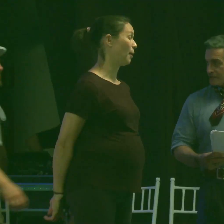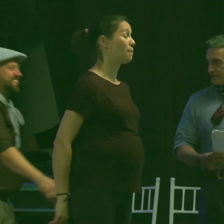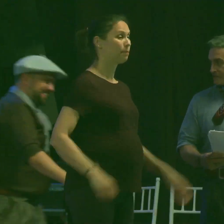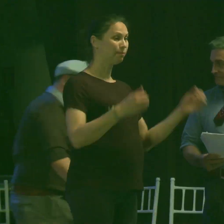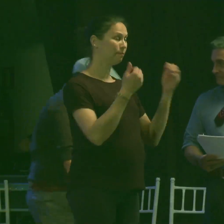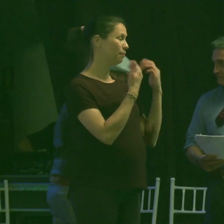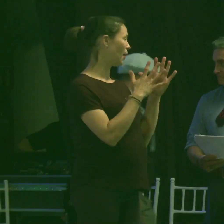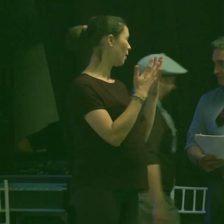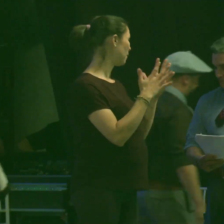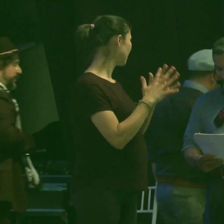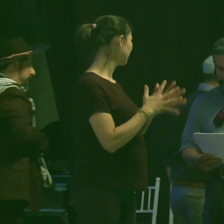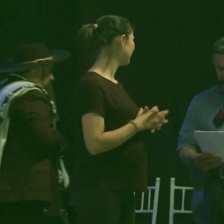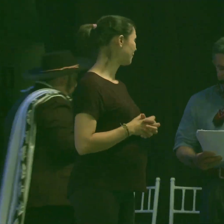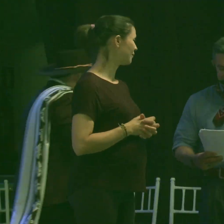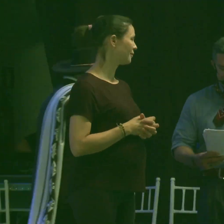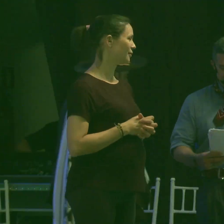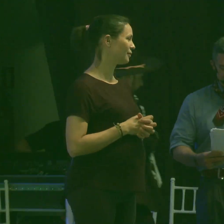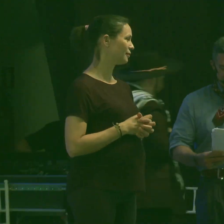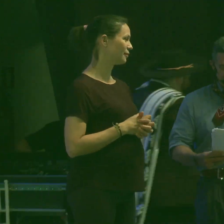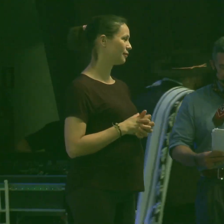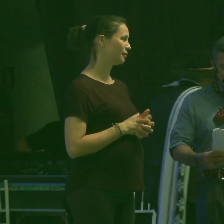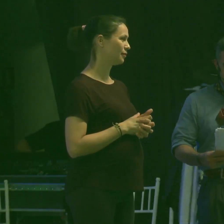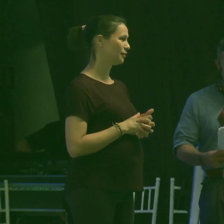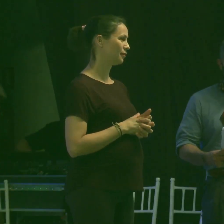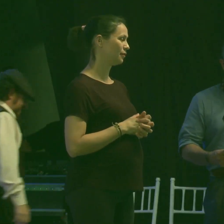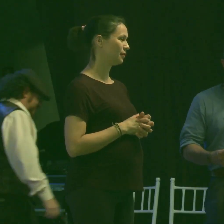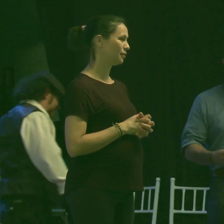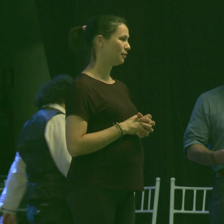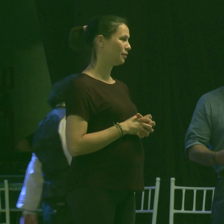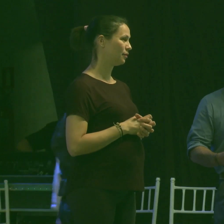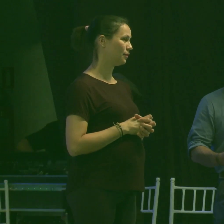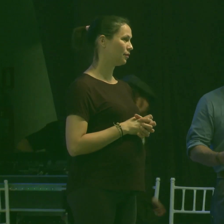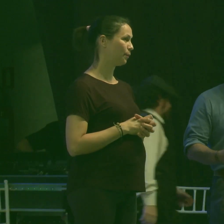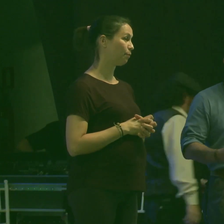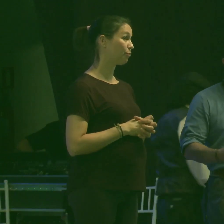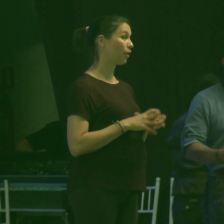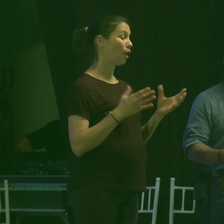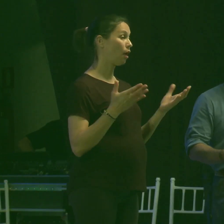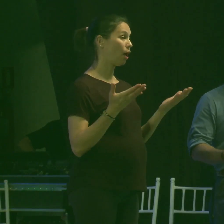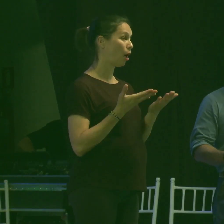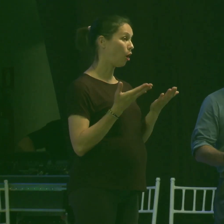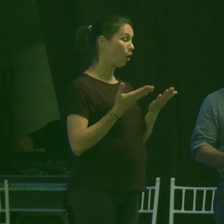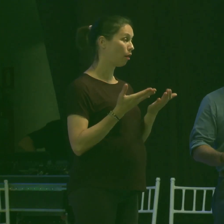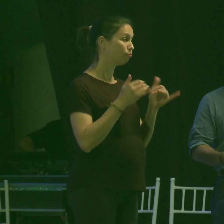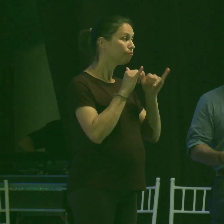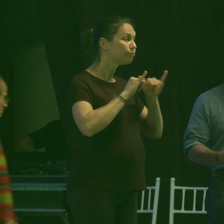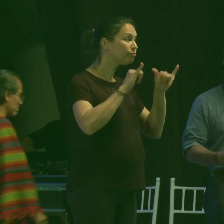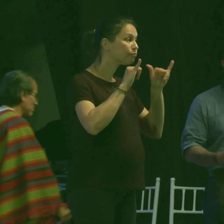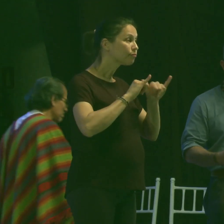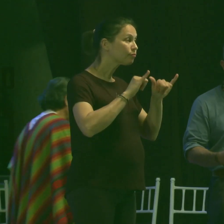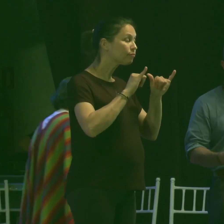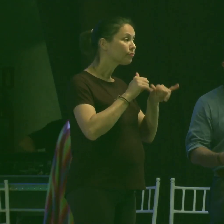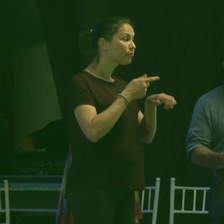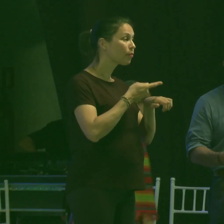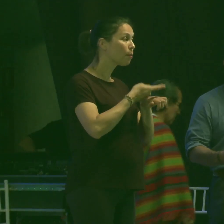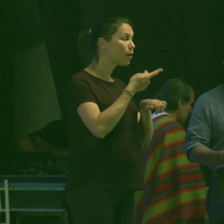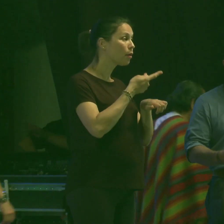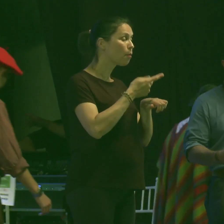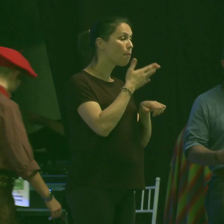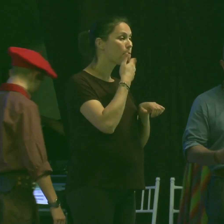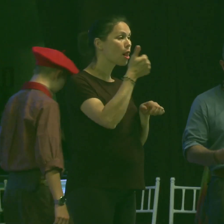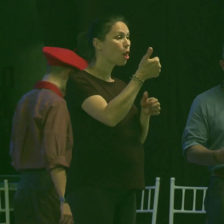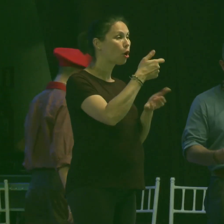Parabéns. Parabéns. Gente, agora a gente vai à divulgação, à premiação de melhor